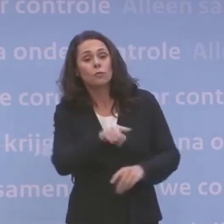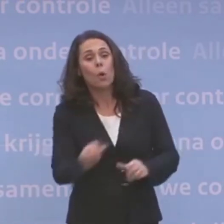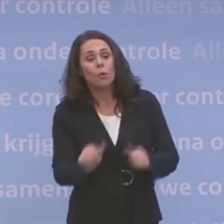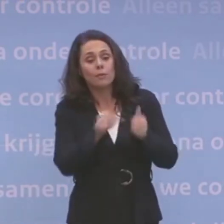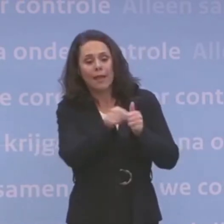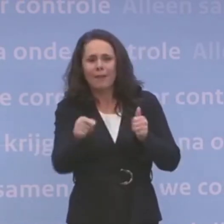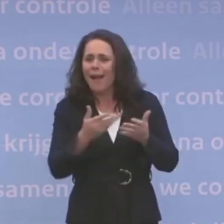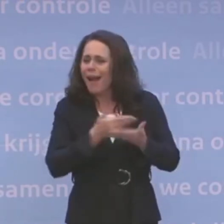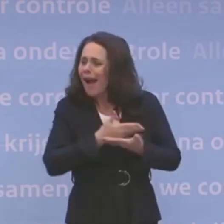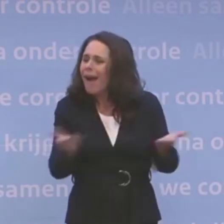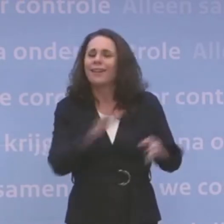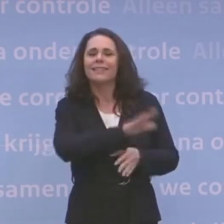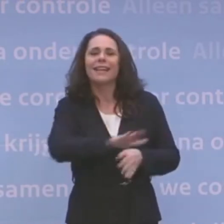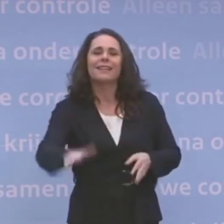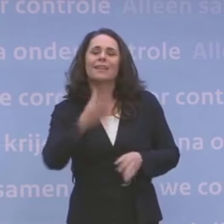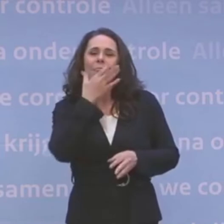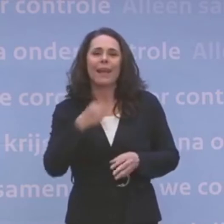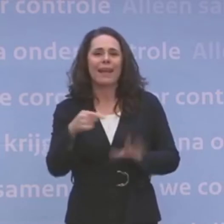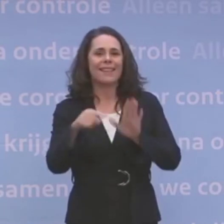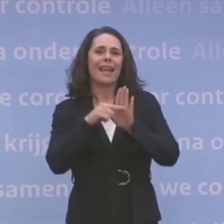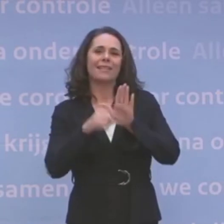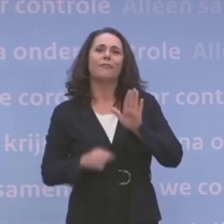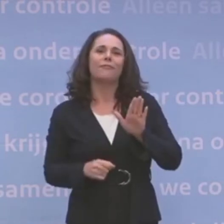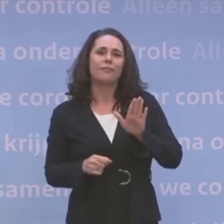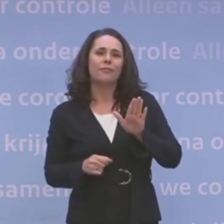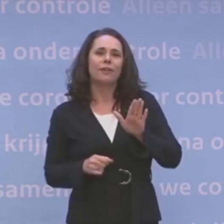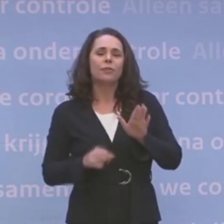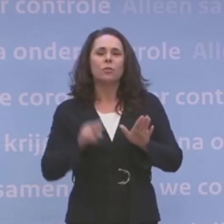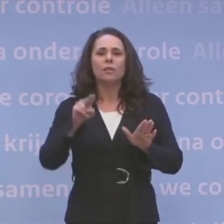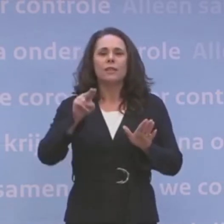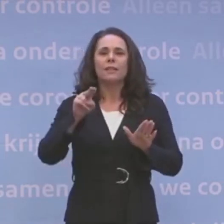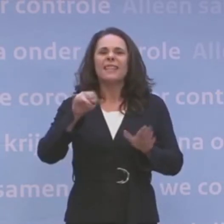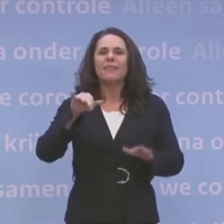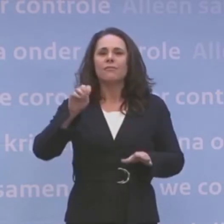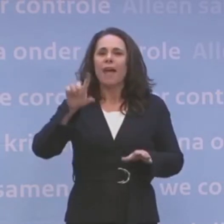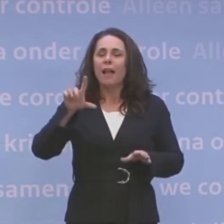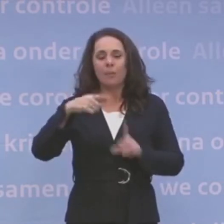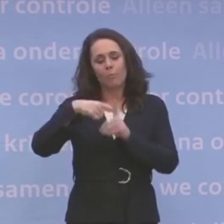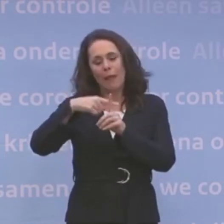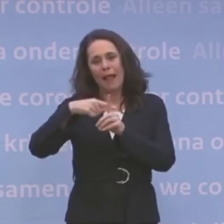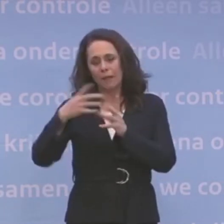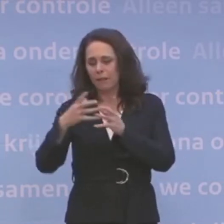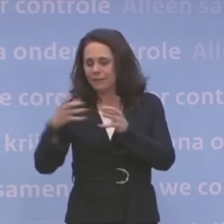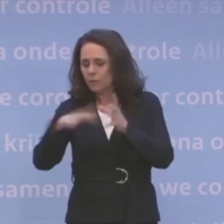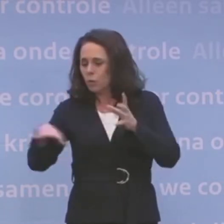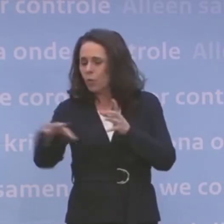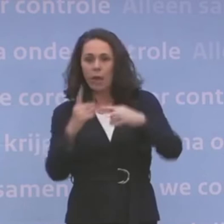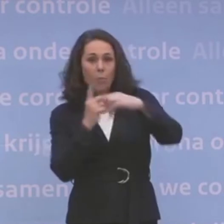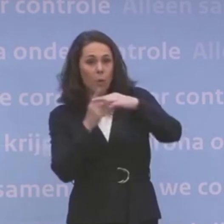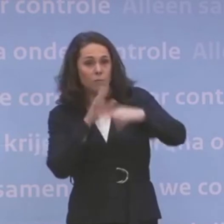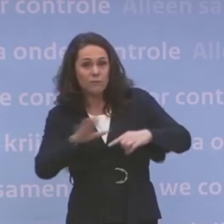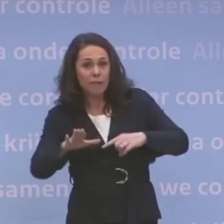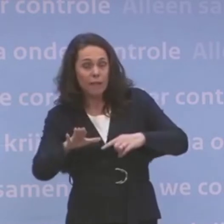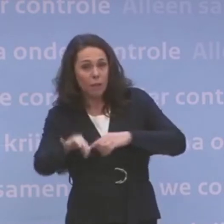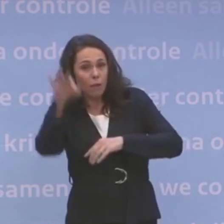kinderen bleken negatief. Dus we hebben in het Nivel pijlstation geen positieve bevindingen voor kinderen. En